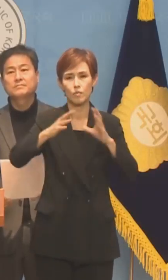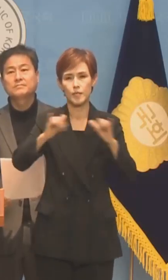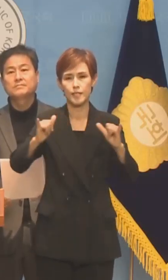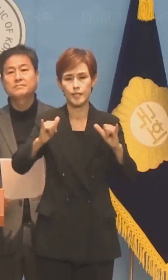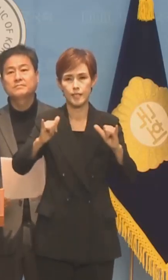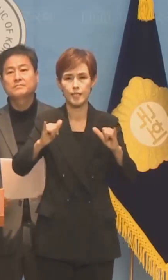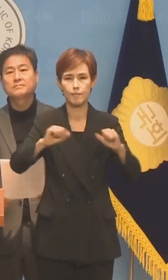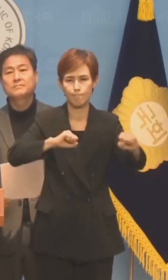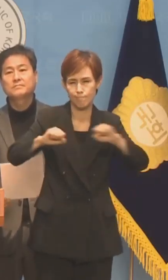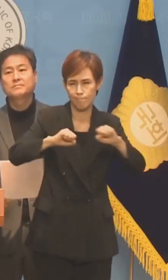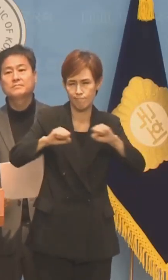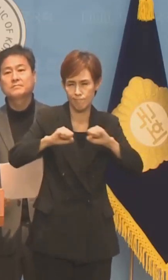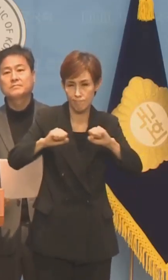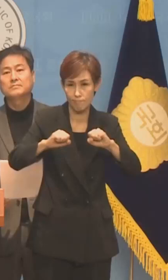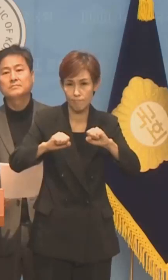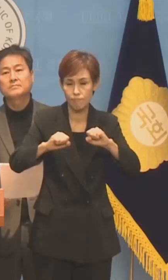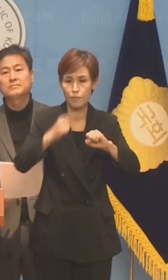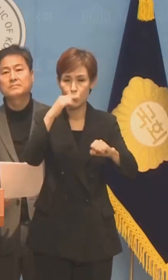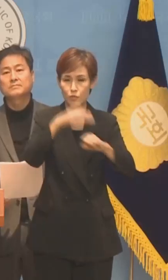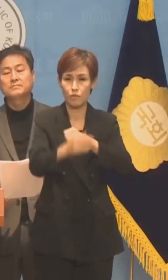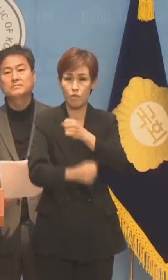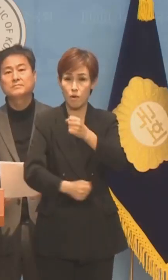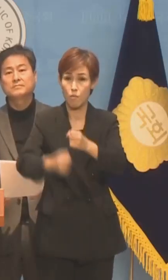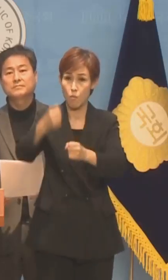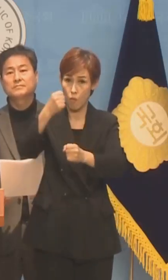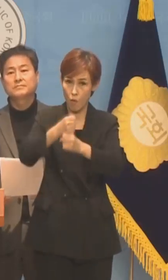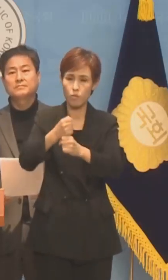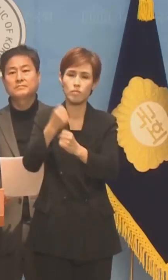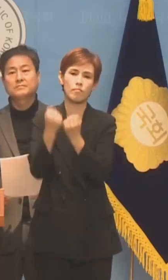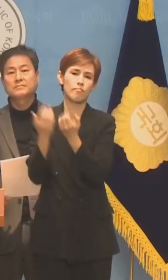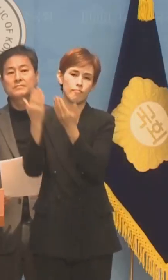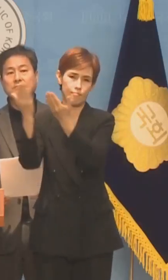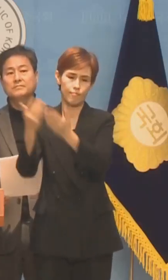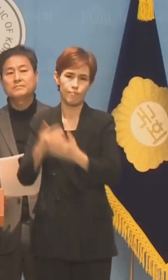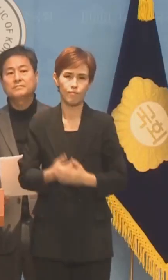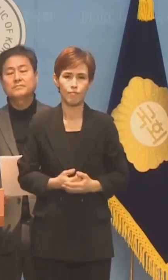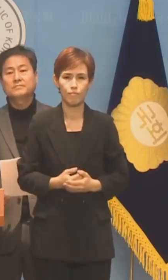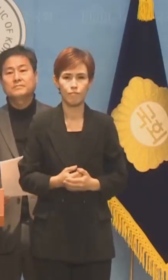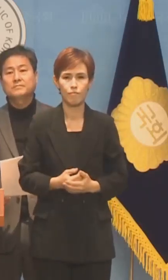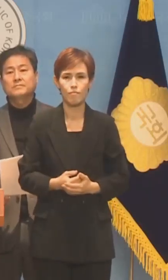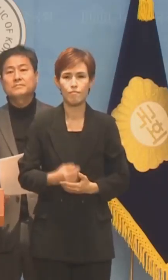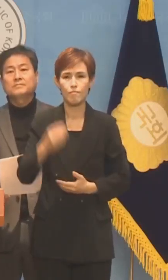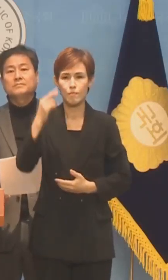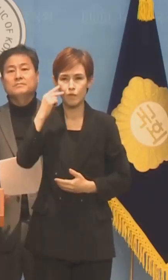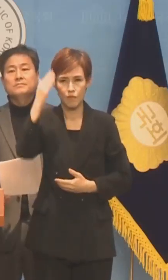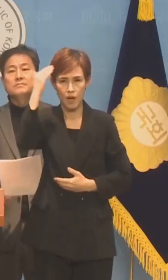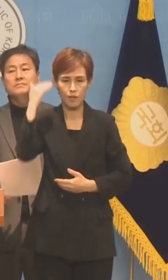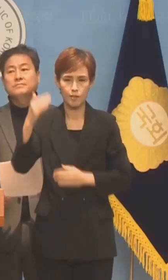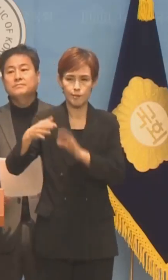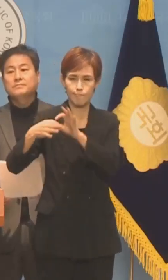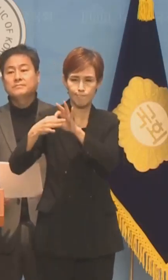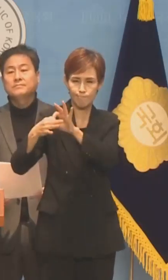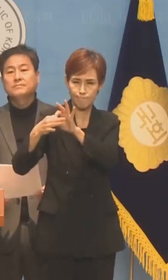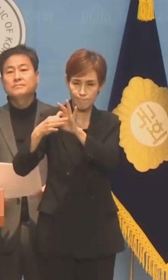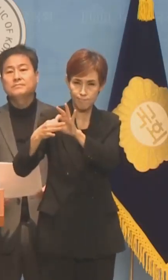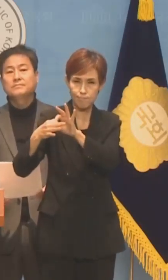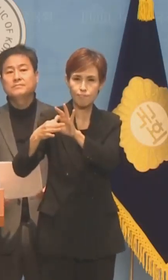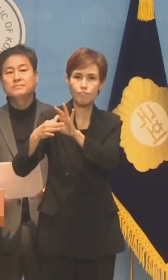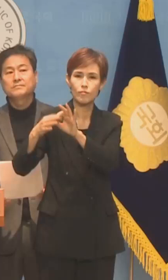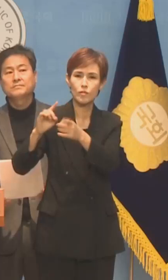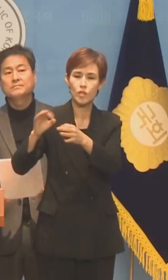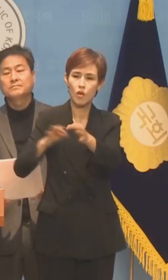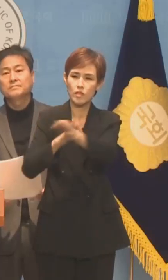의지로 빠르게 회복되고 있음을 강조하며 한미동맹의 굳건한 발전과 양국 경제